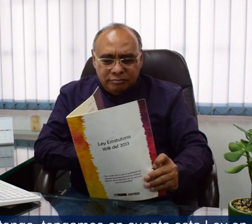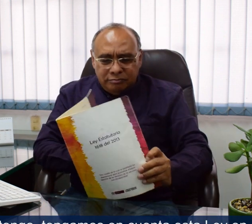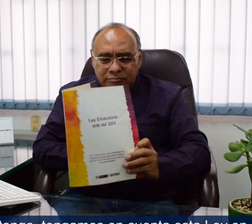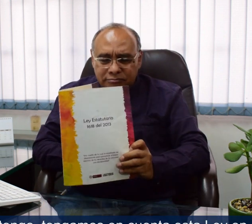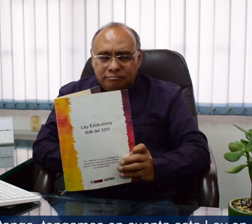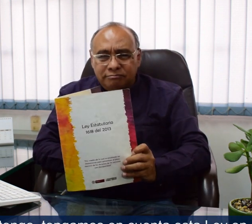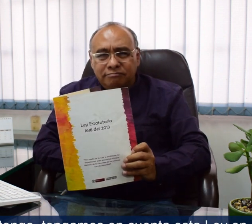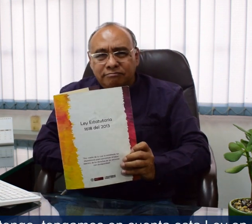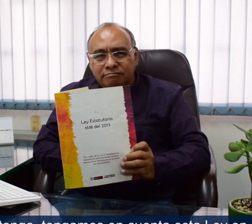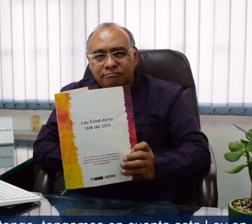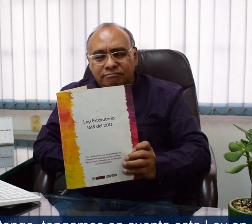Mírenla, aquí la tengo.